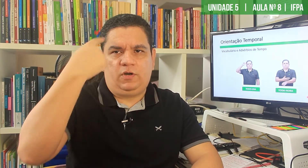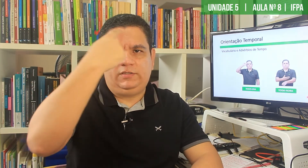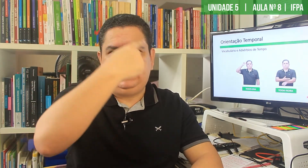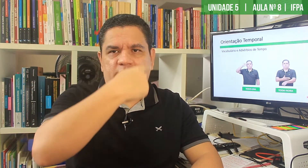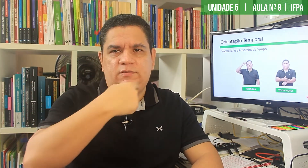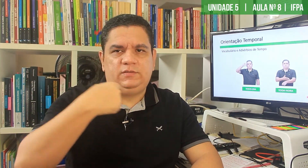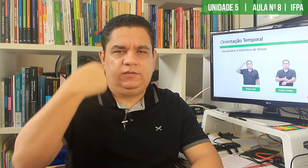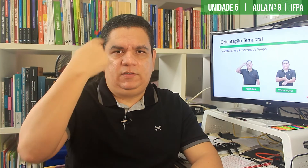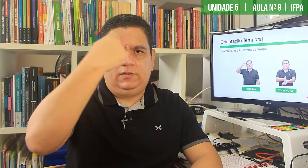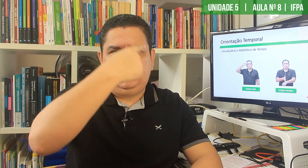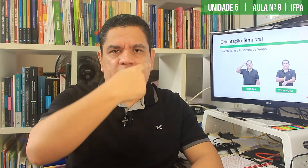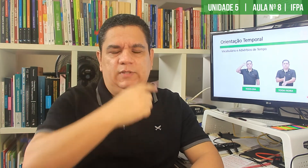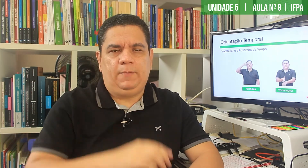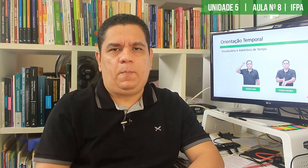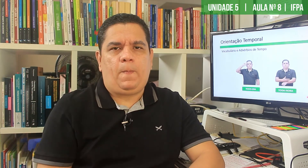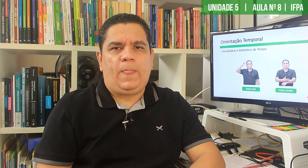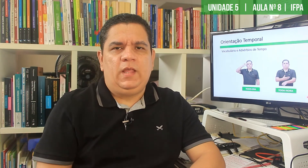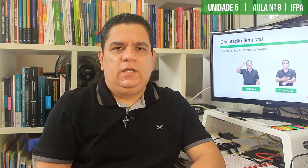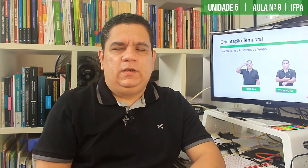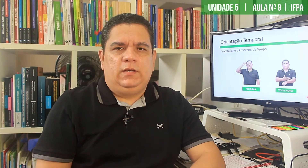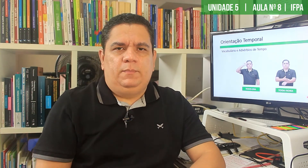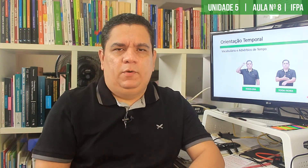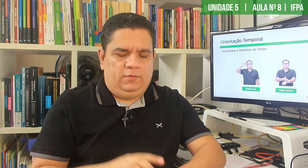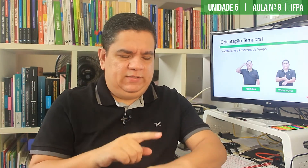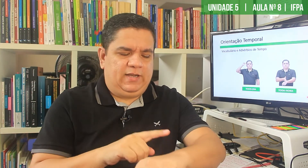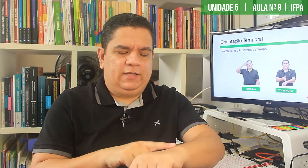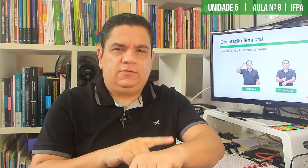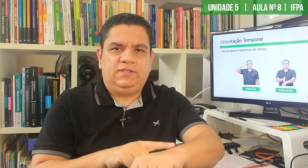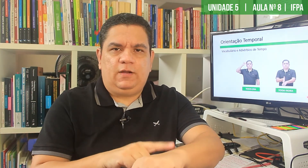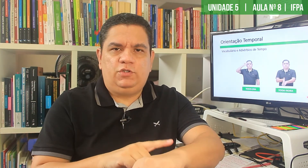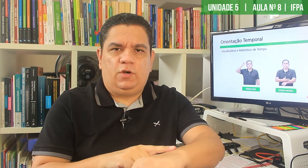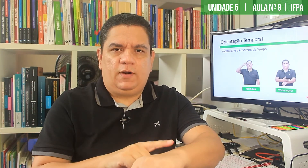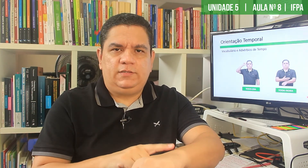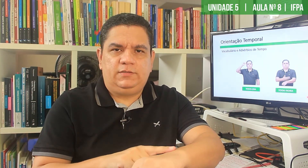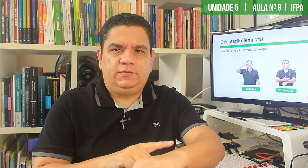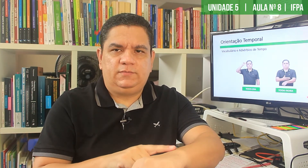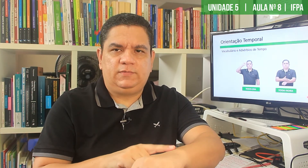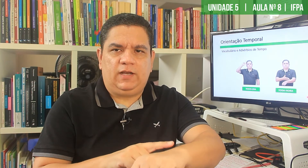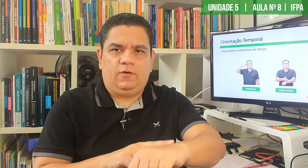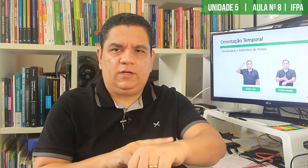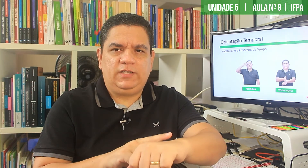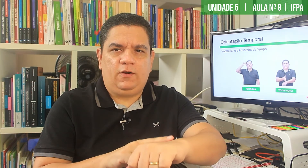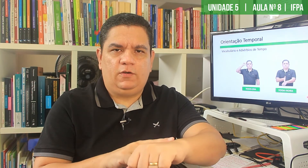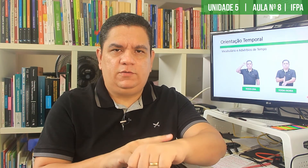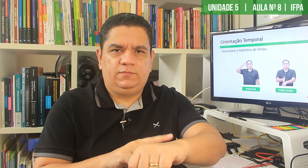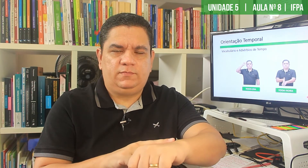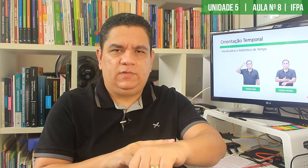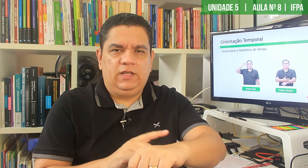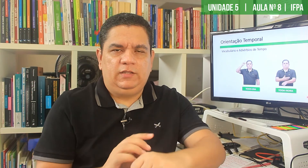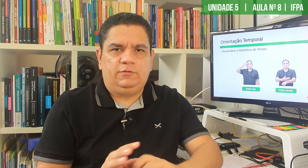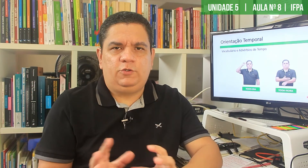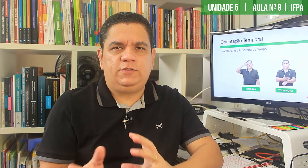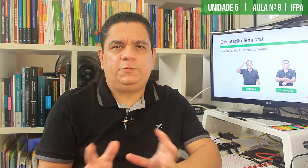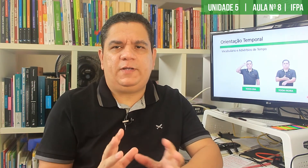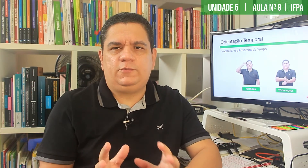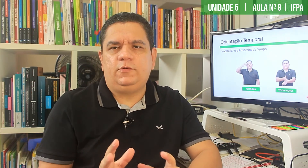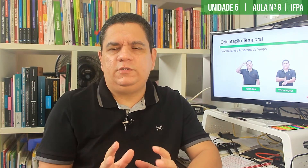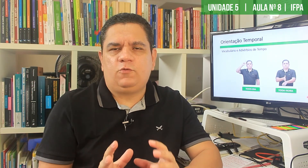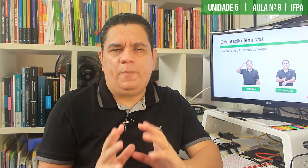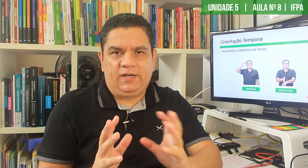horas, tá? Bom, nesse caso o sinal de horas, tá? Horas de relógio. Então tem duas expressões, comparando com a